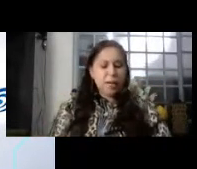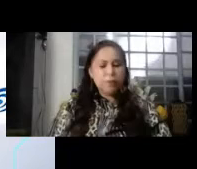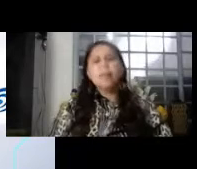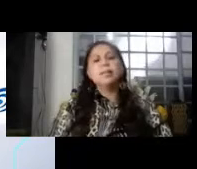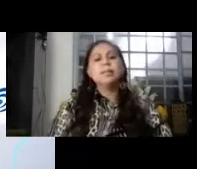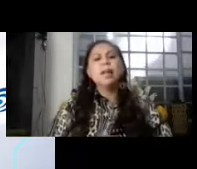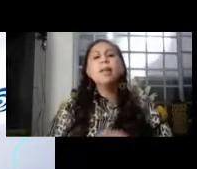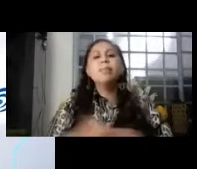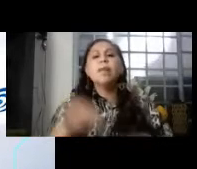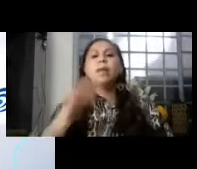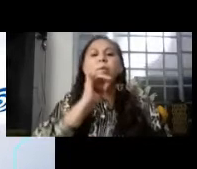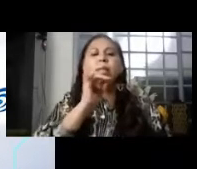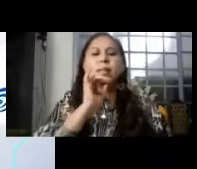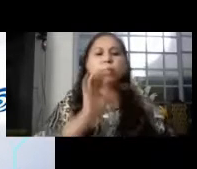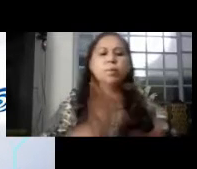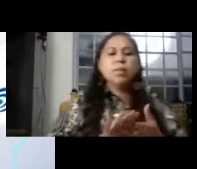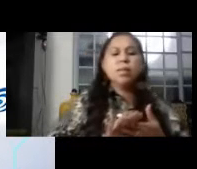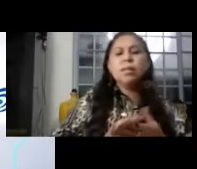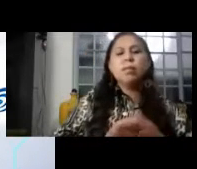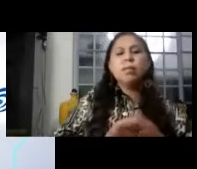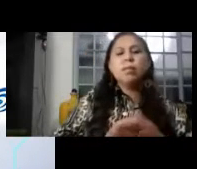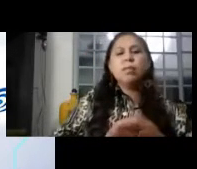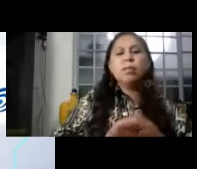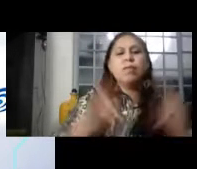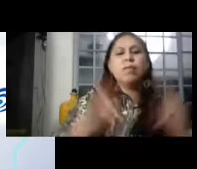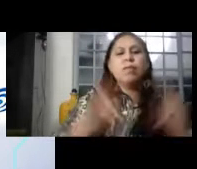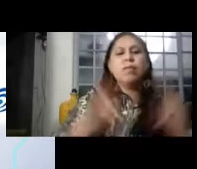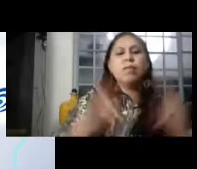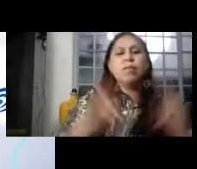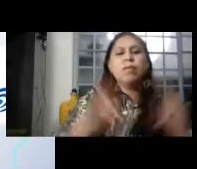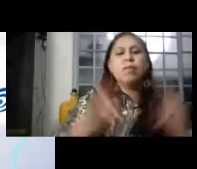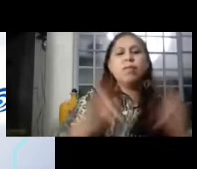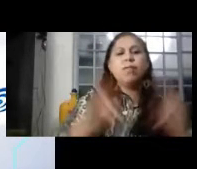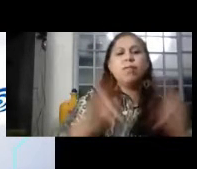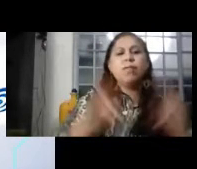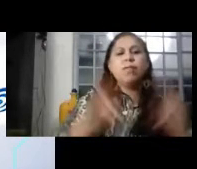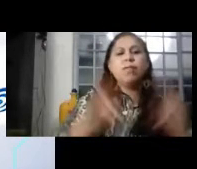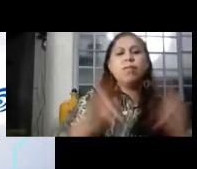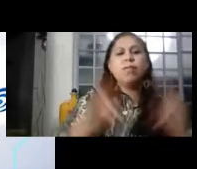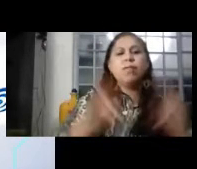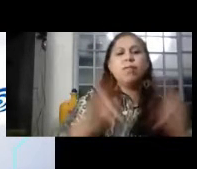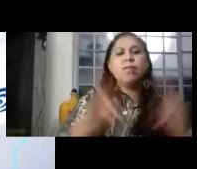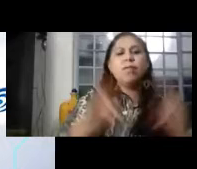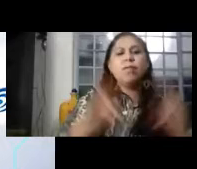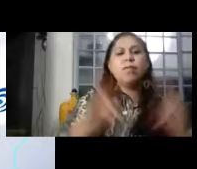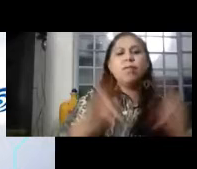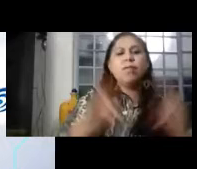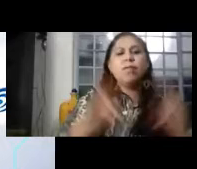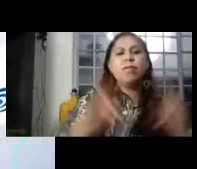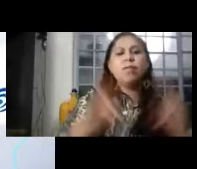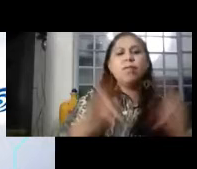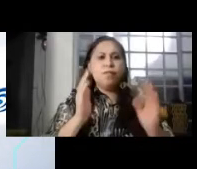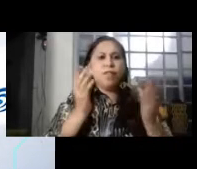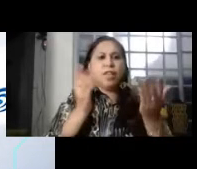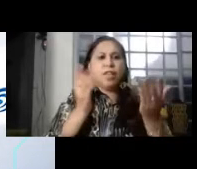explicado antes, né? Por exemplo, se em uma frase eu digo amanhã eu vou para a festa, né? Amanhã